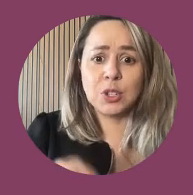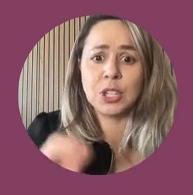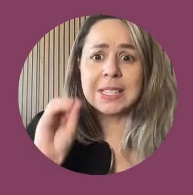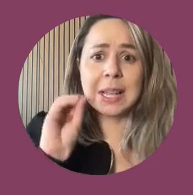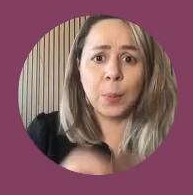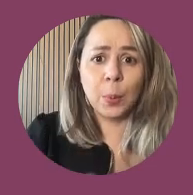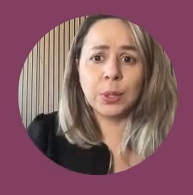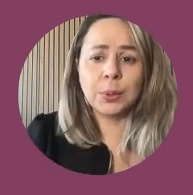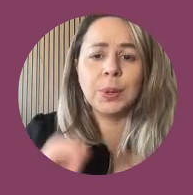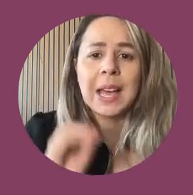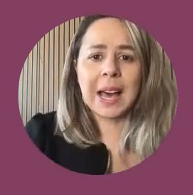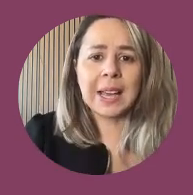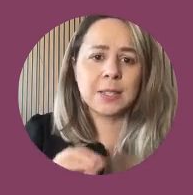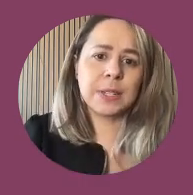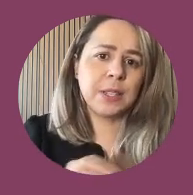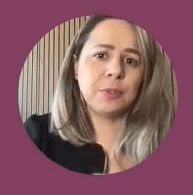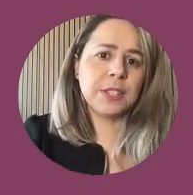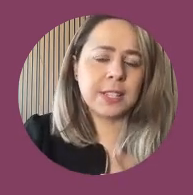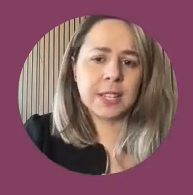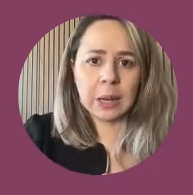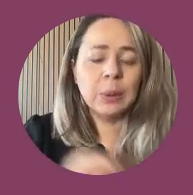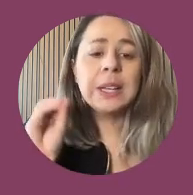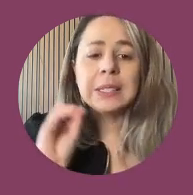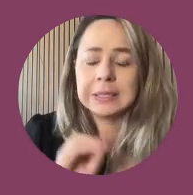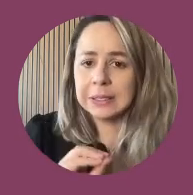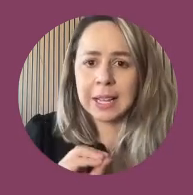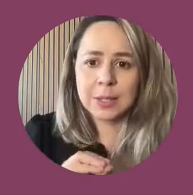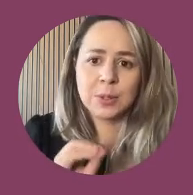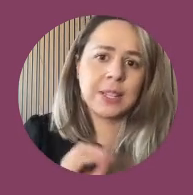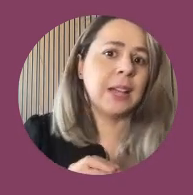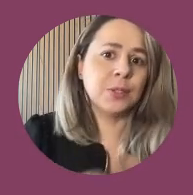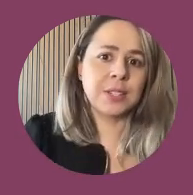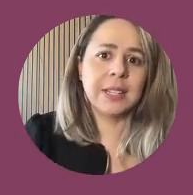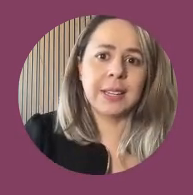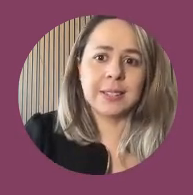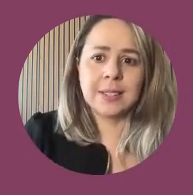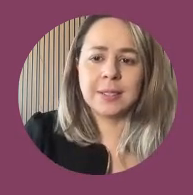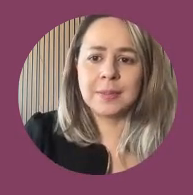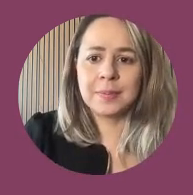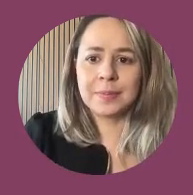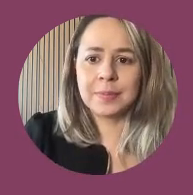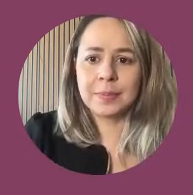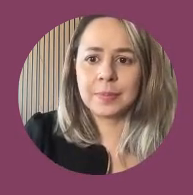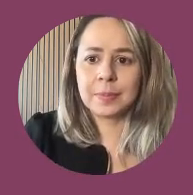precisa utilizar muito a expressão facial associada aos sinais.